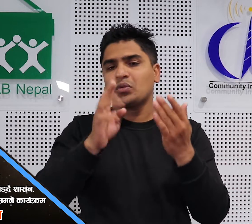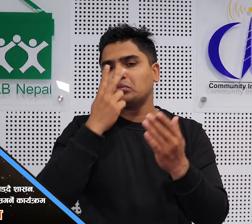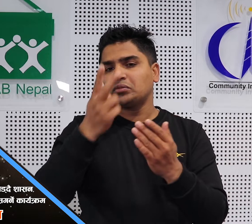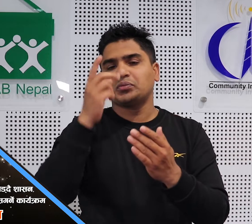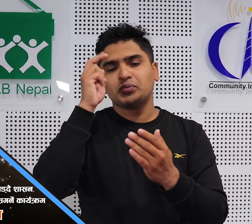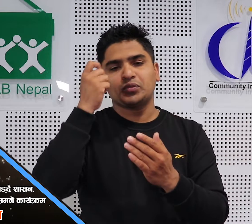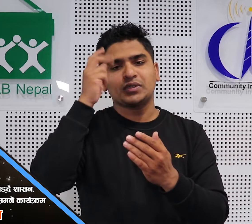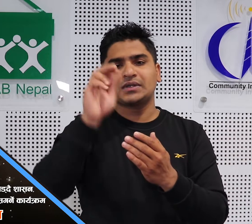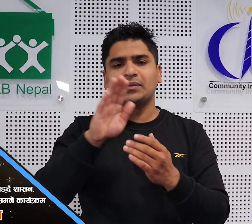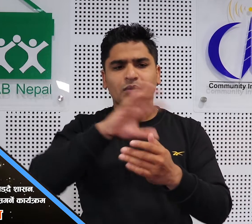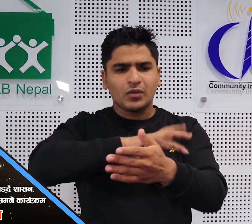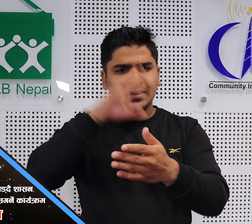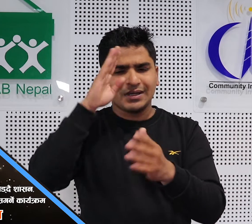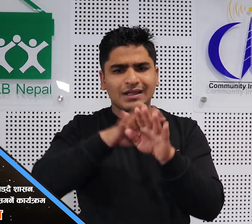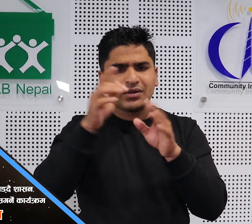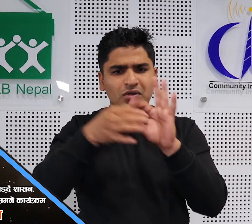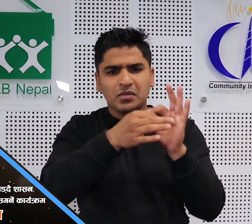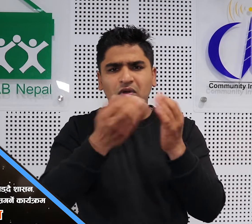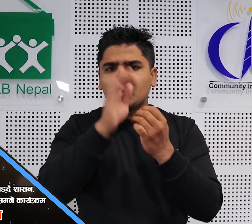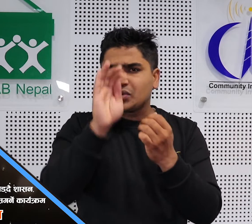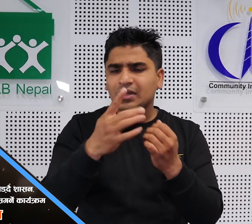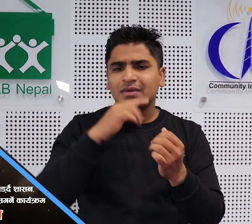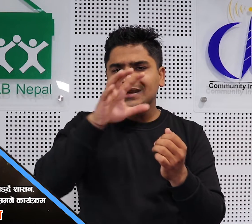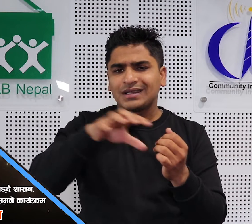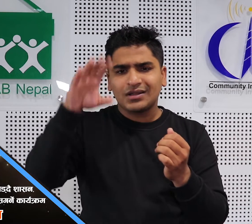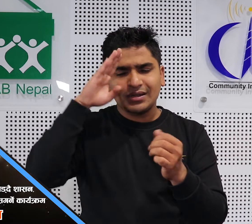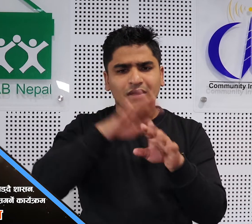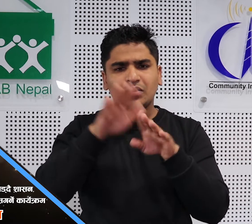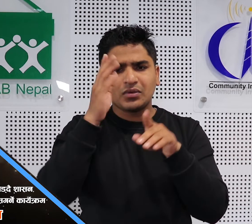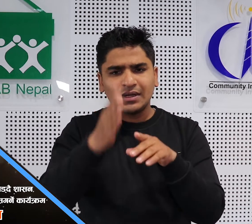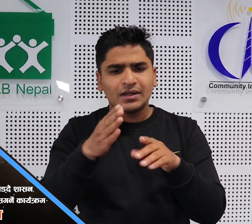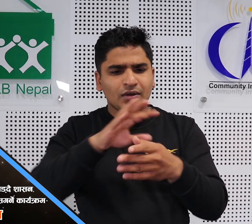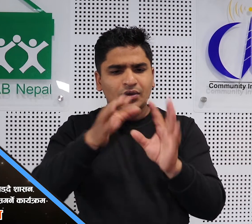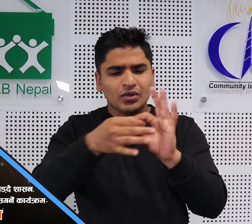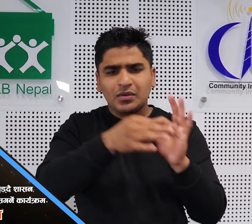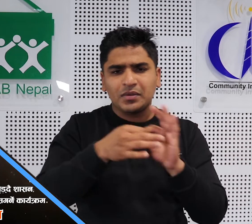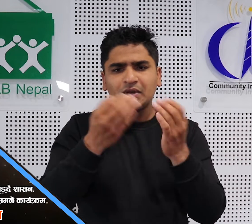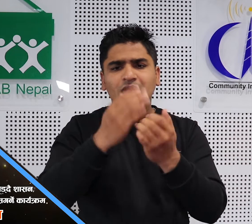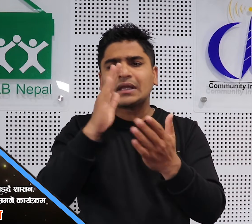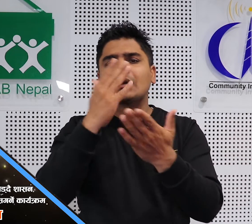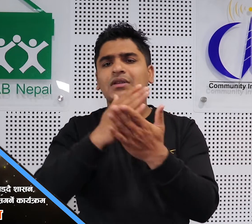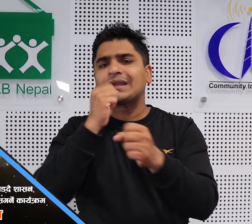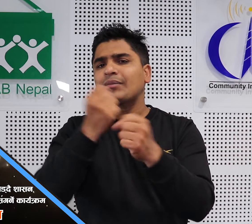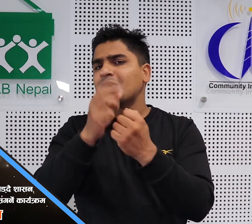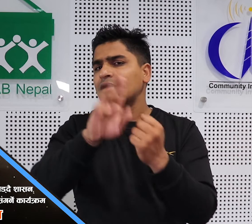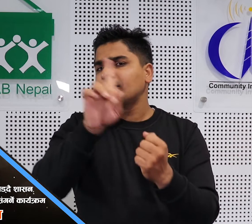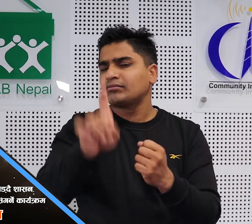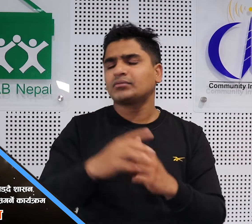धेरै समन्वय गरेनन् भनेर भन्नुभयो, तर स्थानीय सरकारहरूले समन्वय गर्नका लागि के कसरी काम गरिरहेका छन् त? होइन अब